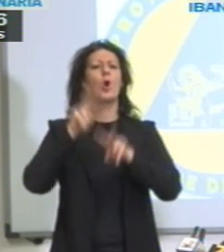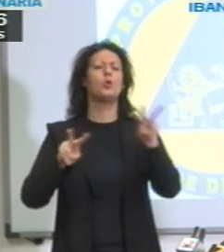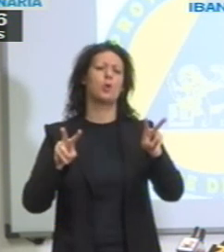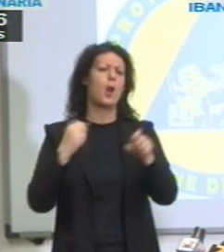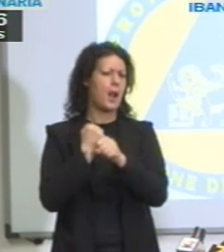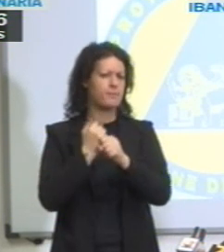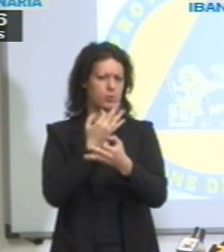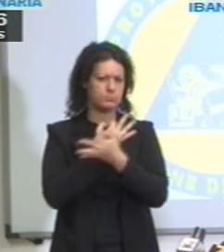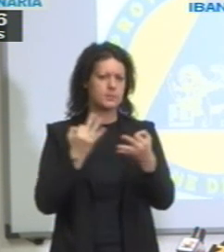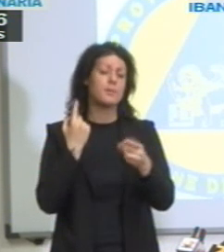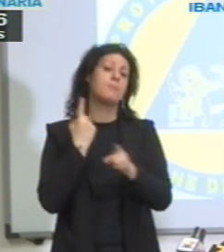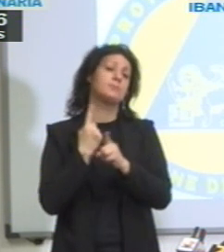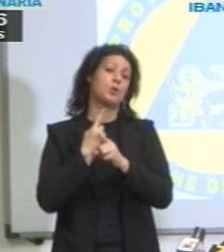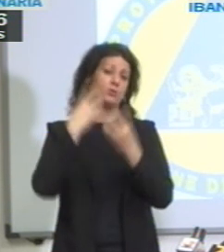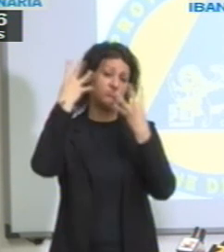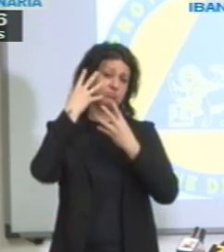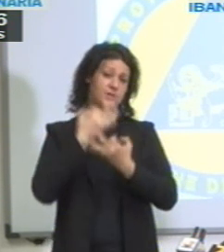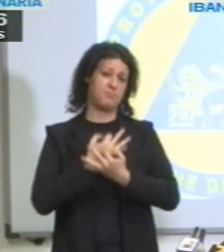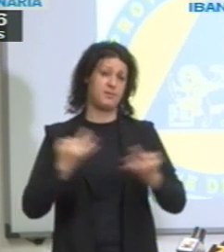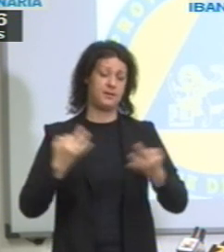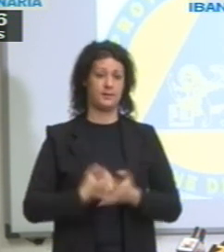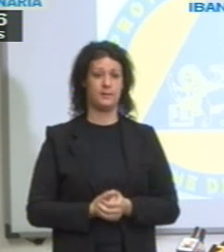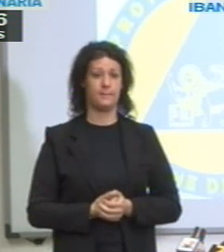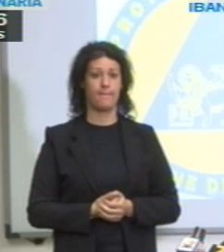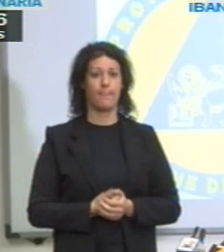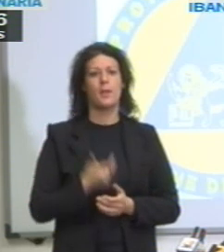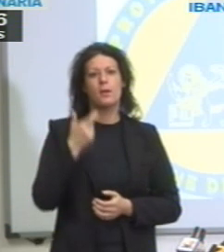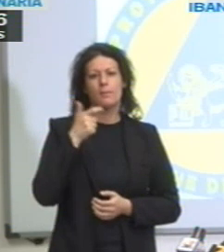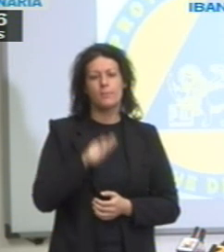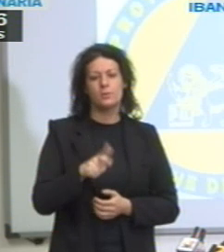no? Perché a volte arrivano dei video, capisci che è la famiglia, cioè